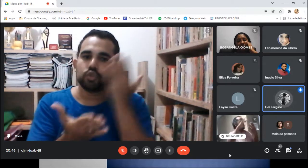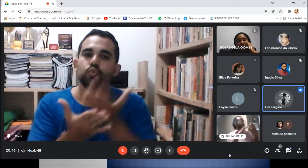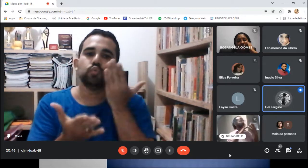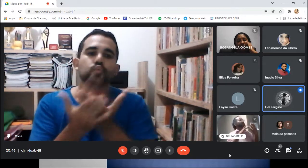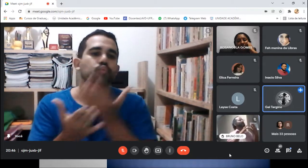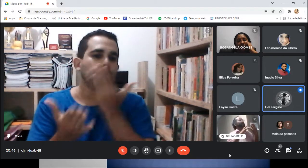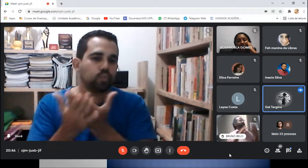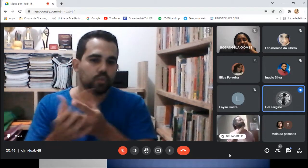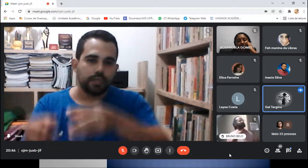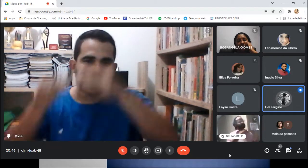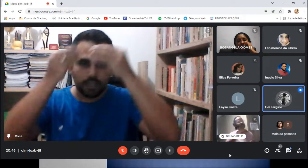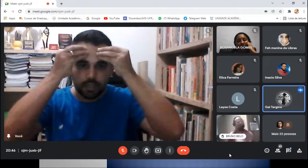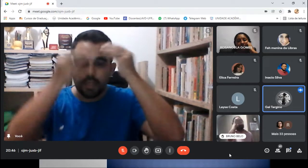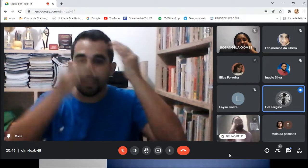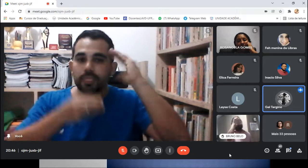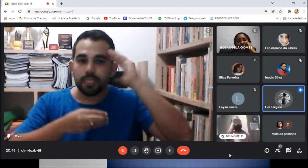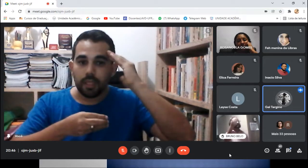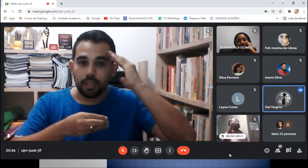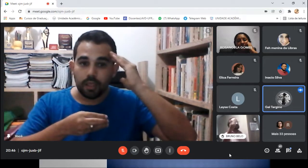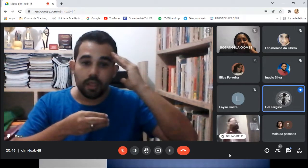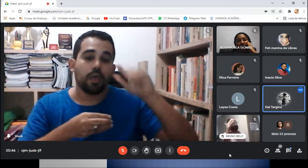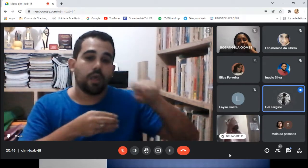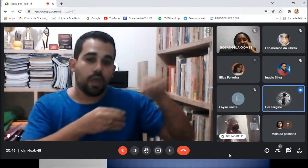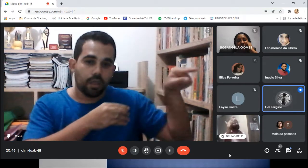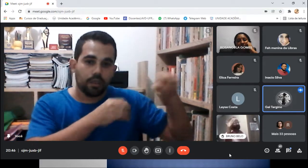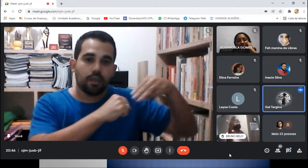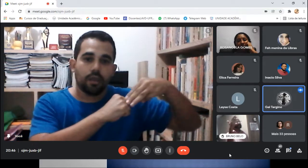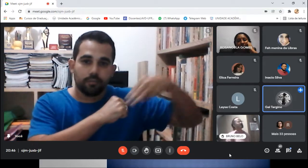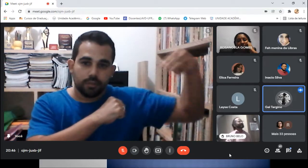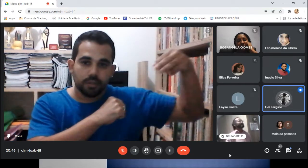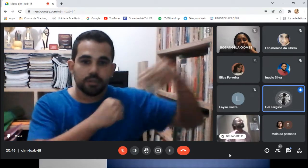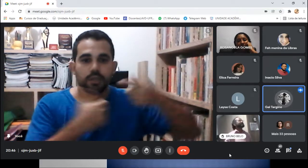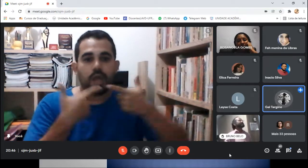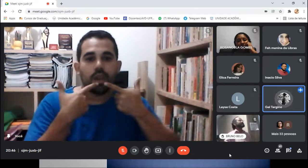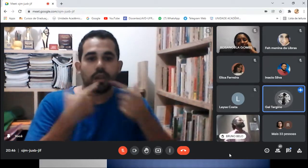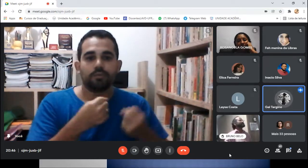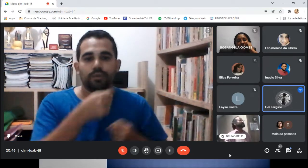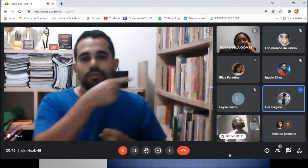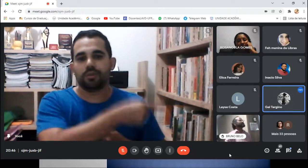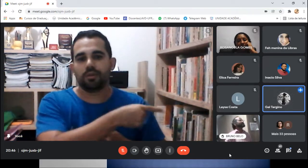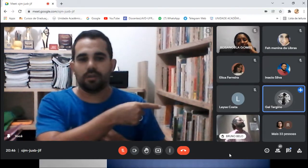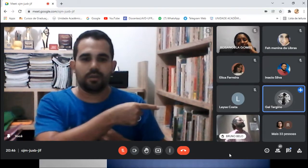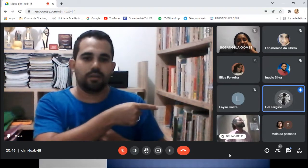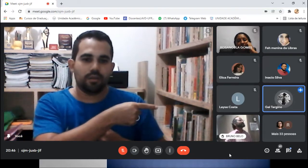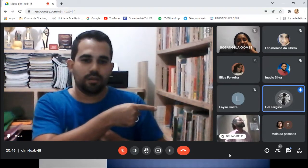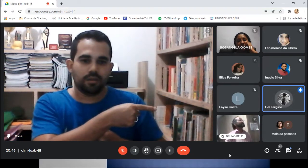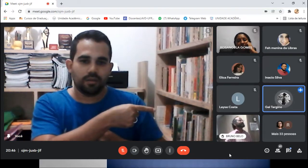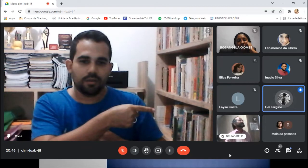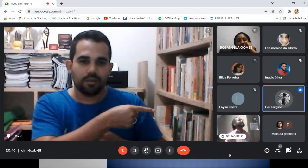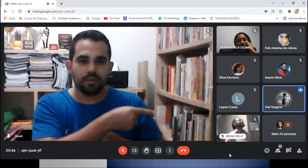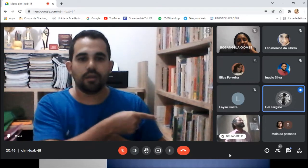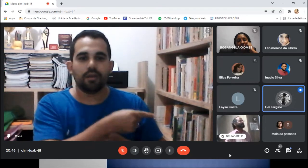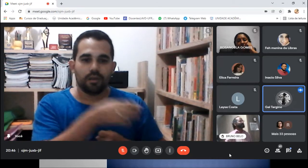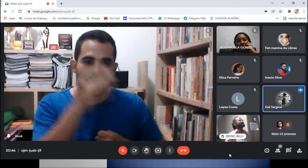bem exigidos, né? Que nós estudemos e nos aprofundemos cada vez mais para poder fazer esse mestrado na área de